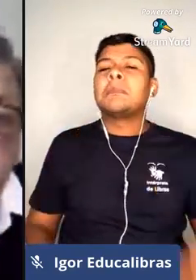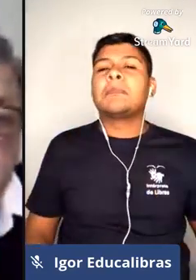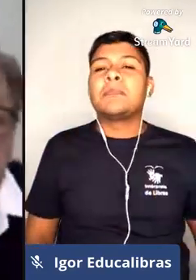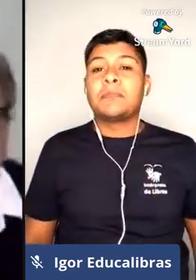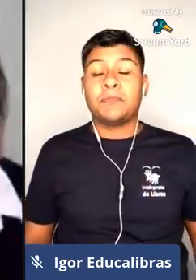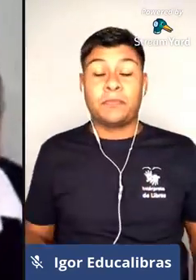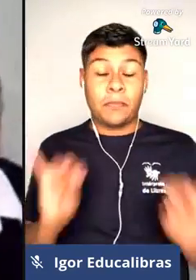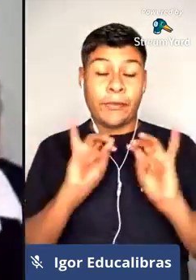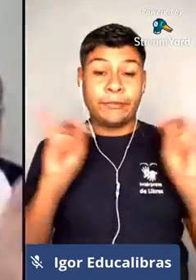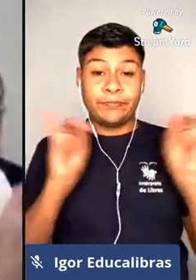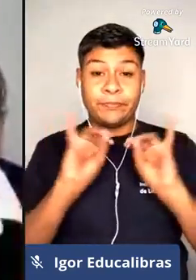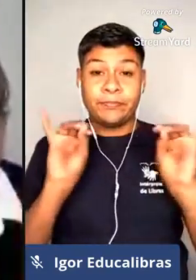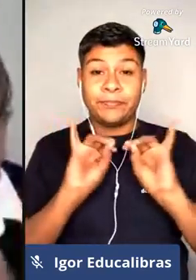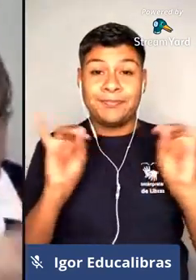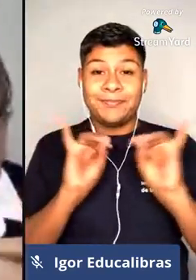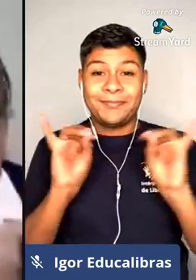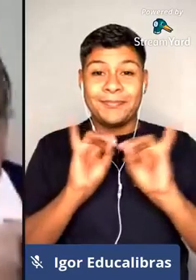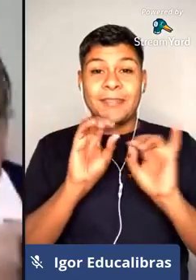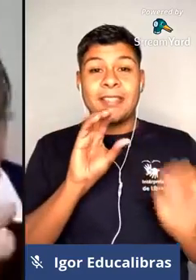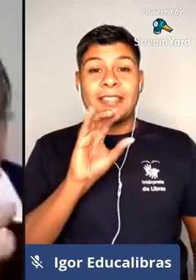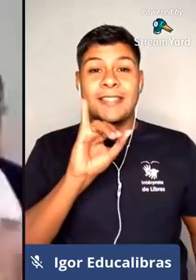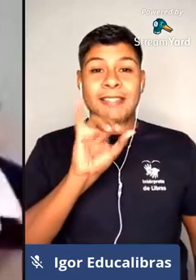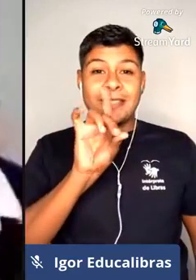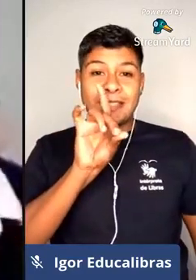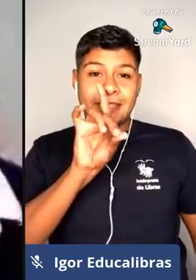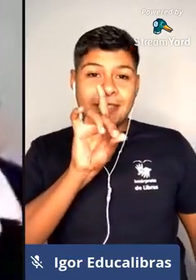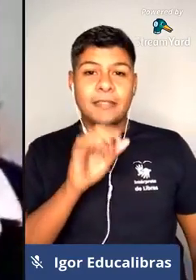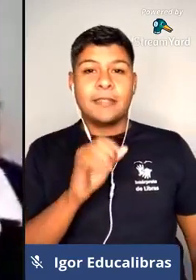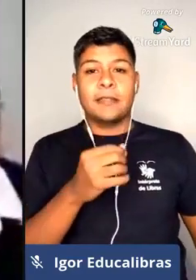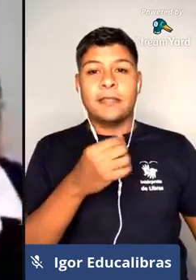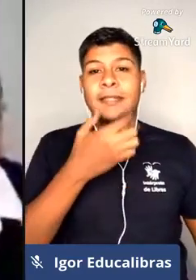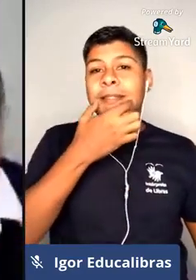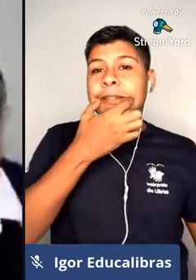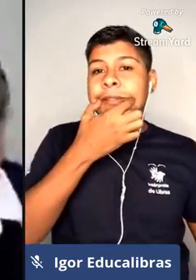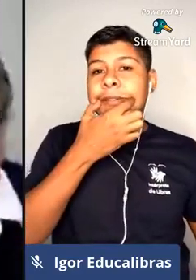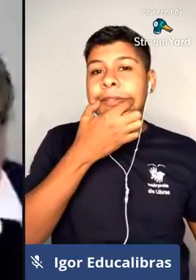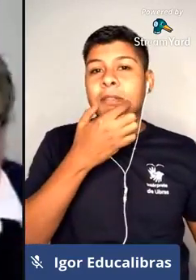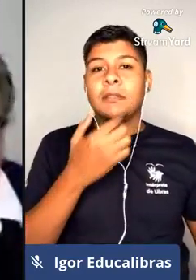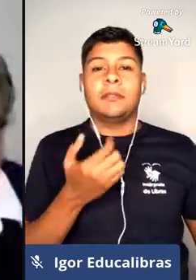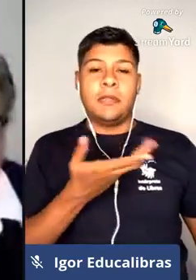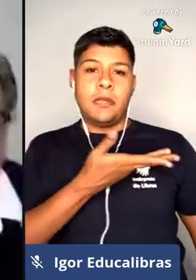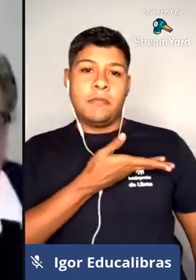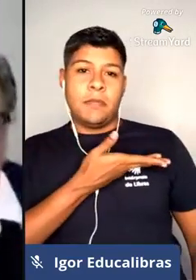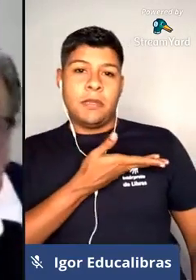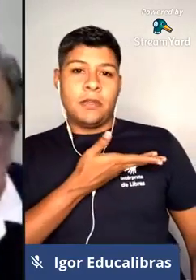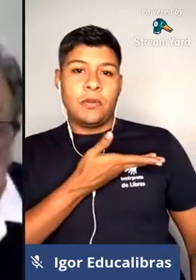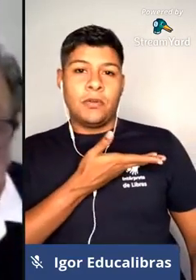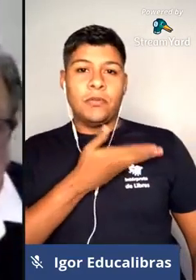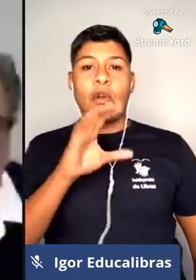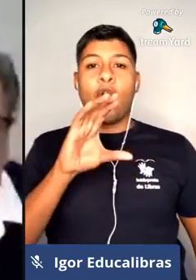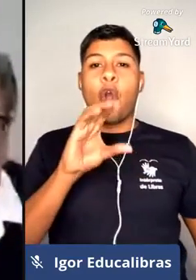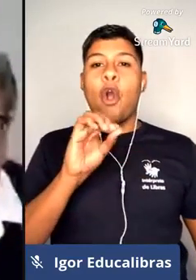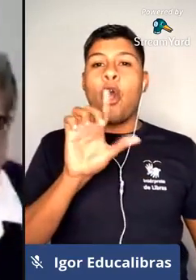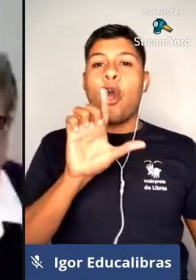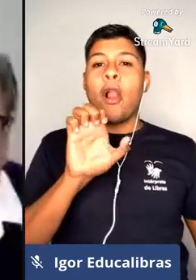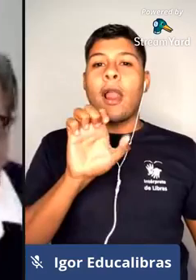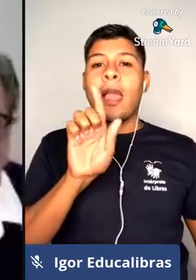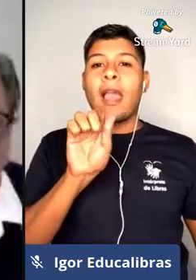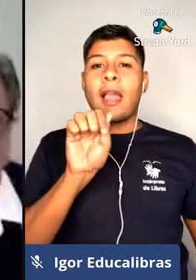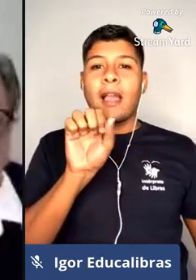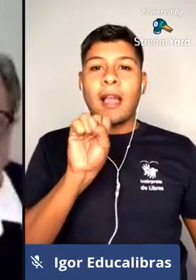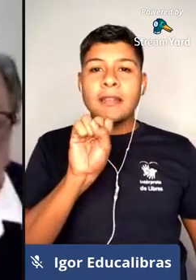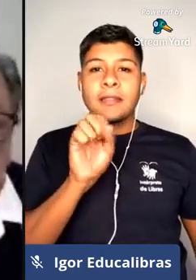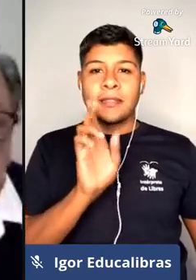Oi, Cid, Igor, colegas, eu chamo de colegas porque nós estamos